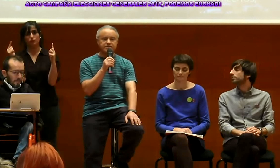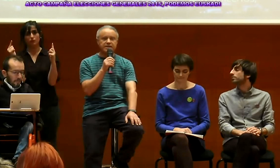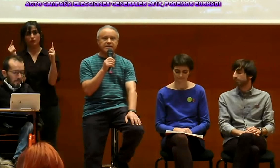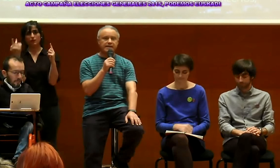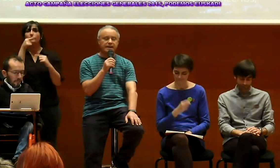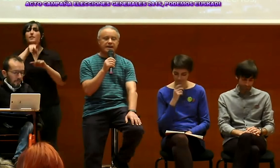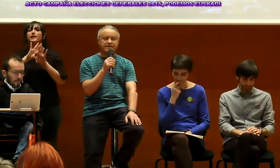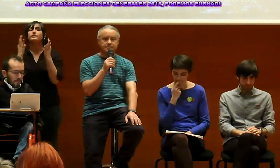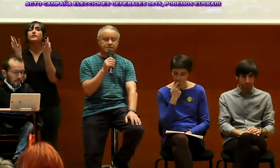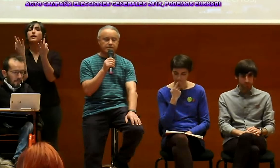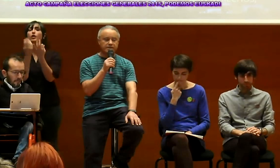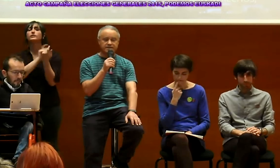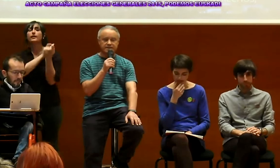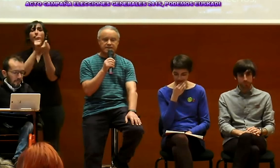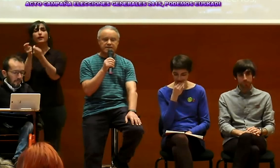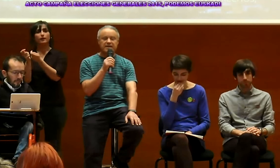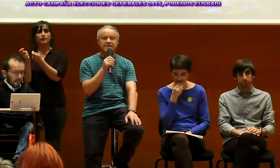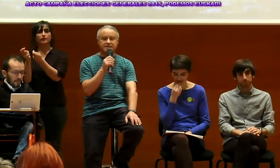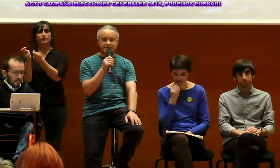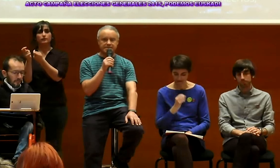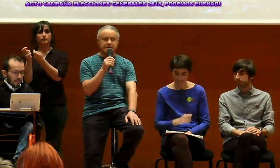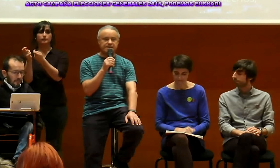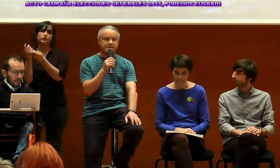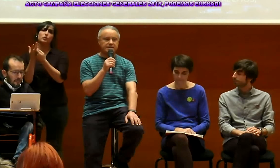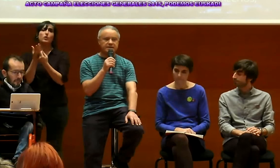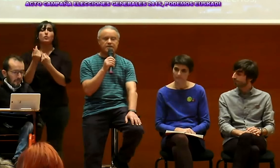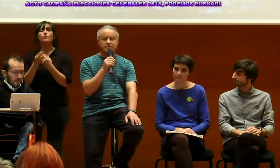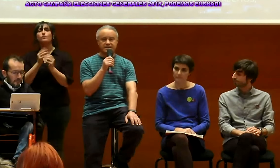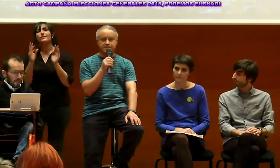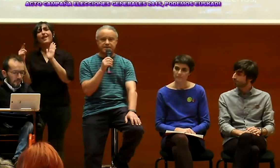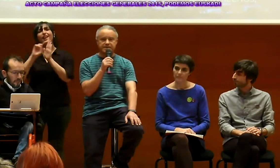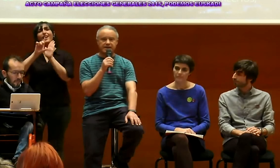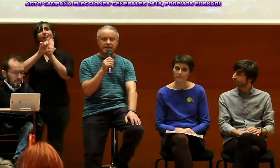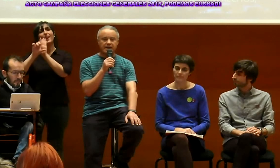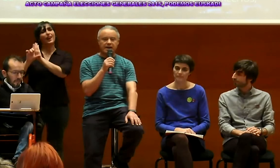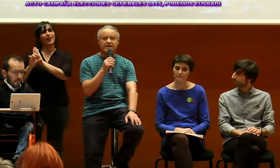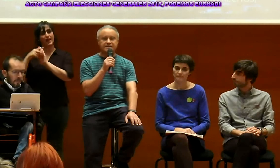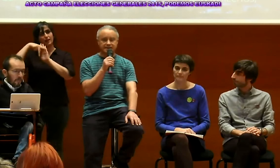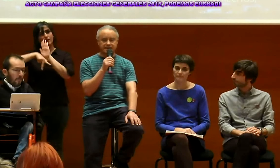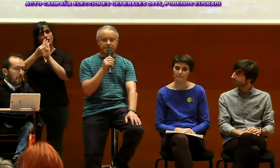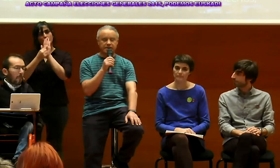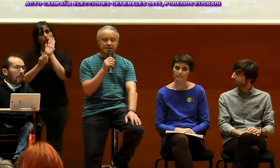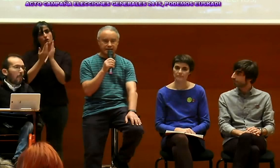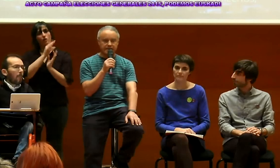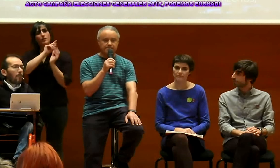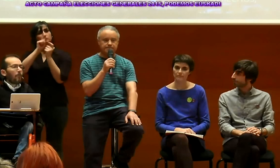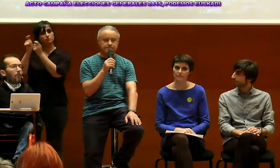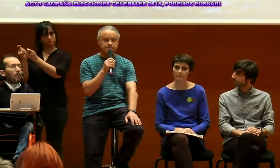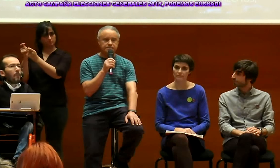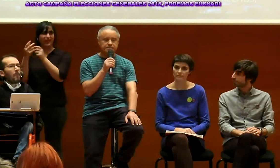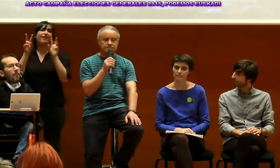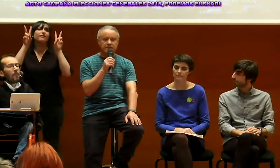Senado se le darán atribuciones legislativas en lo que respecta a la territorialidad.